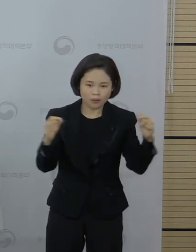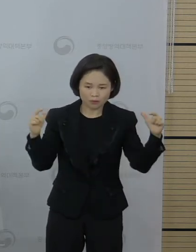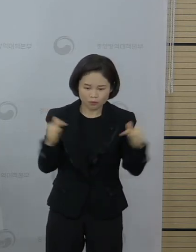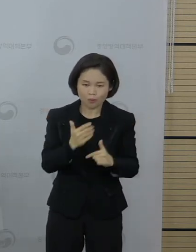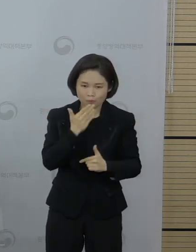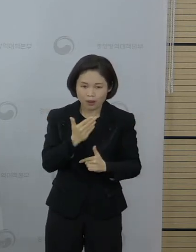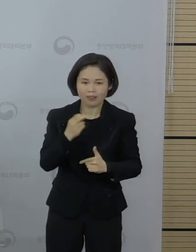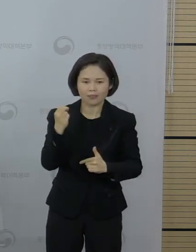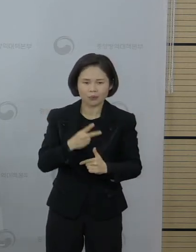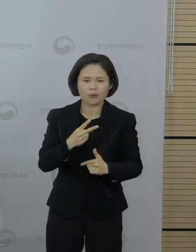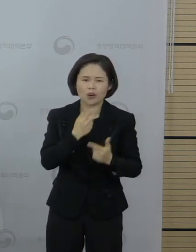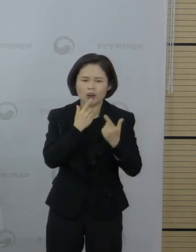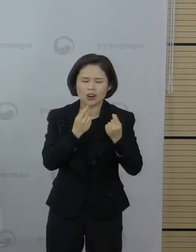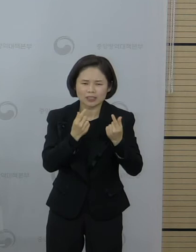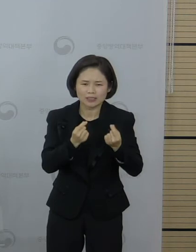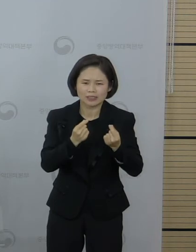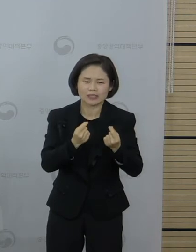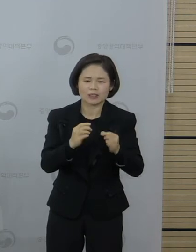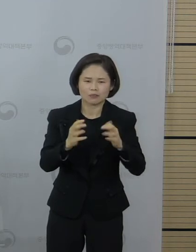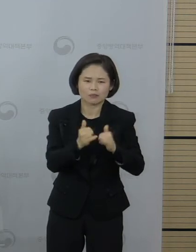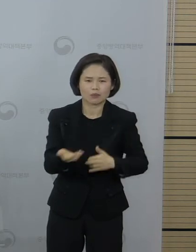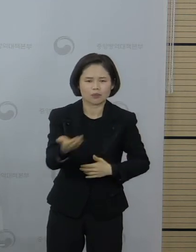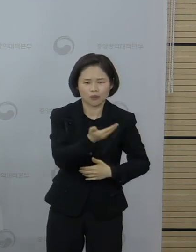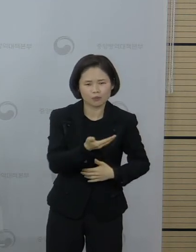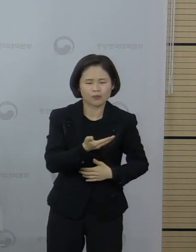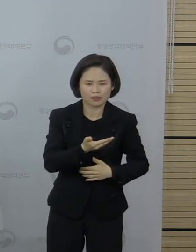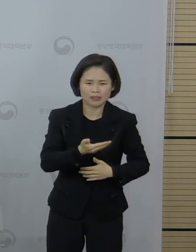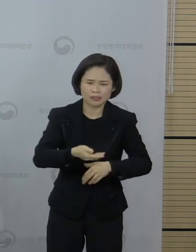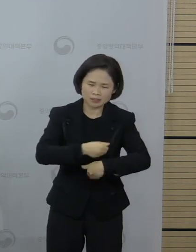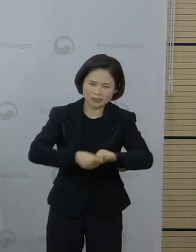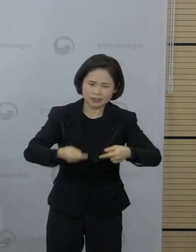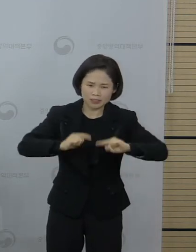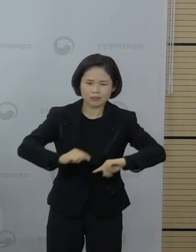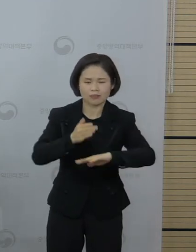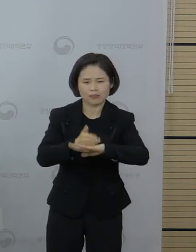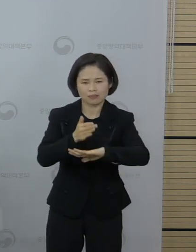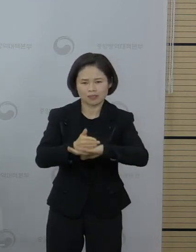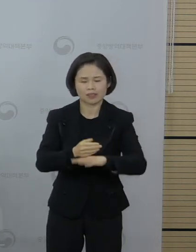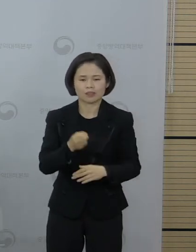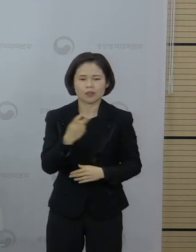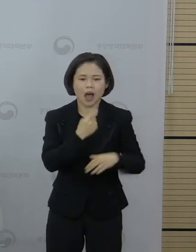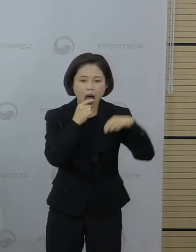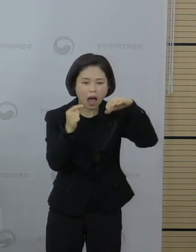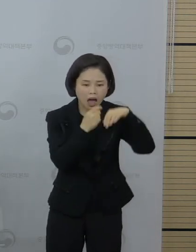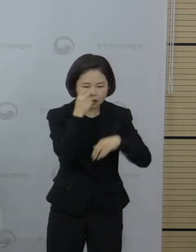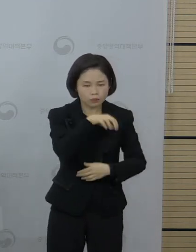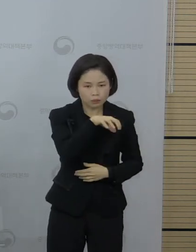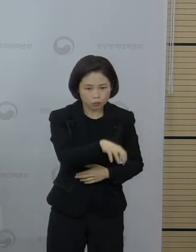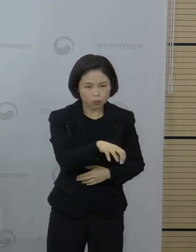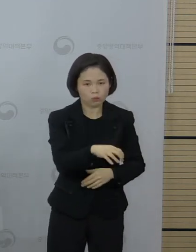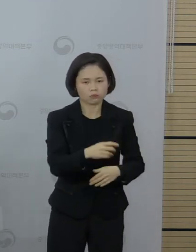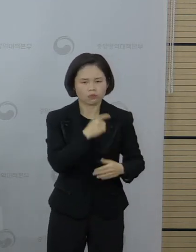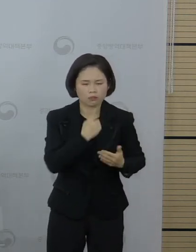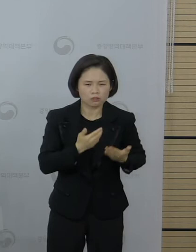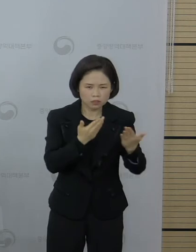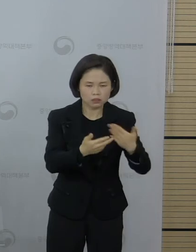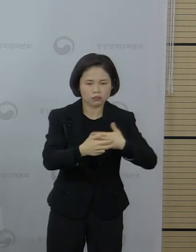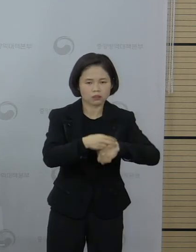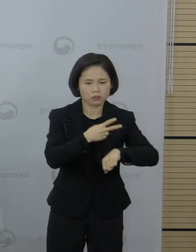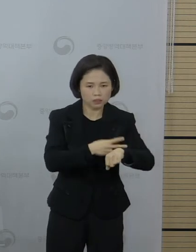감사드립니다. 또한 임시 선별 검소소 현장으로 달려와 주시는 의료진 분들의 노력,